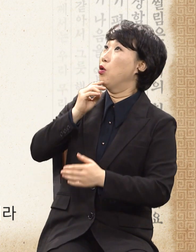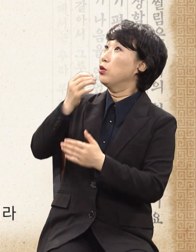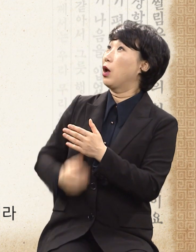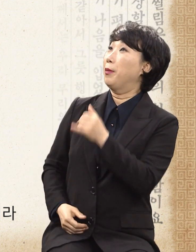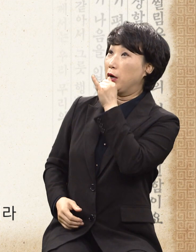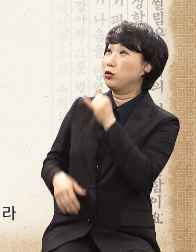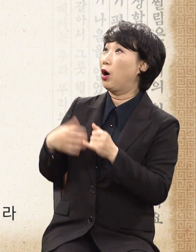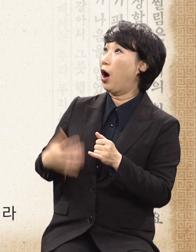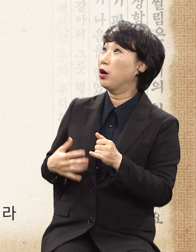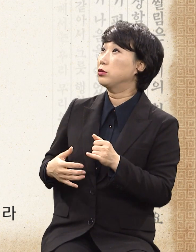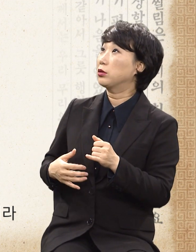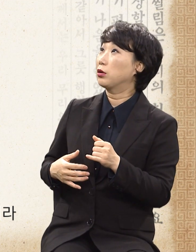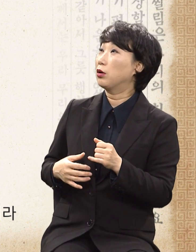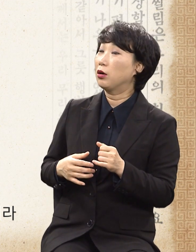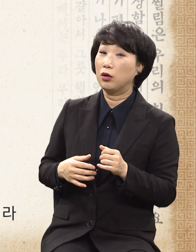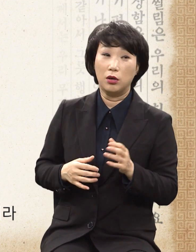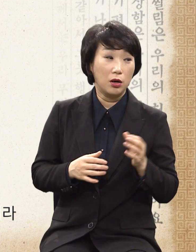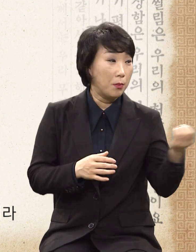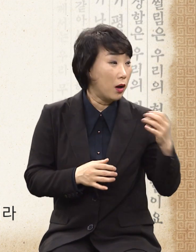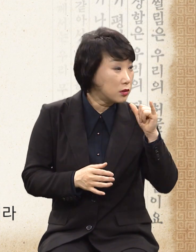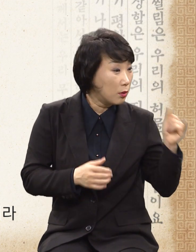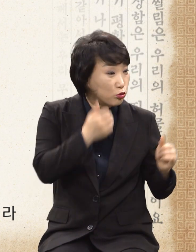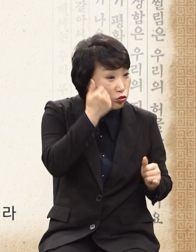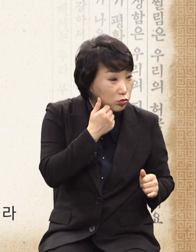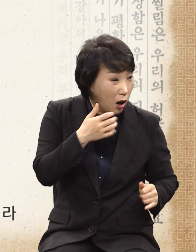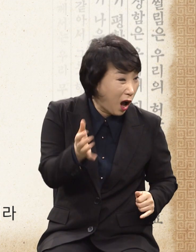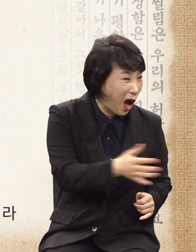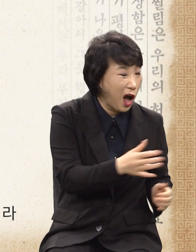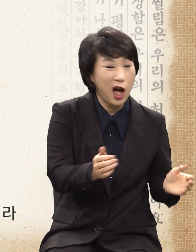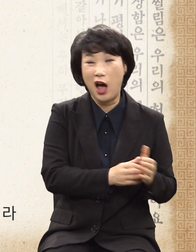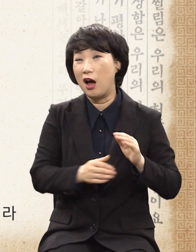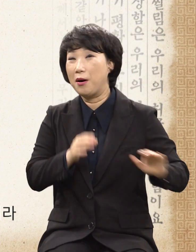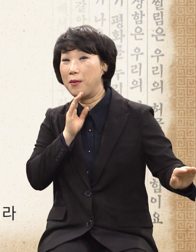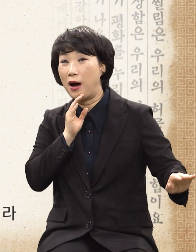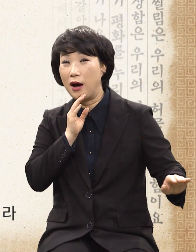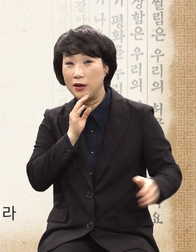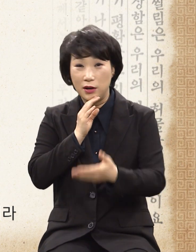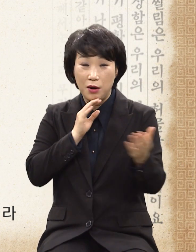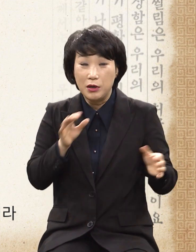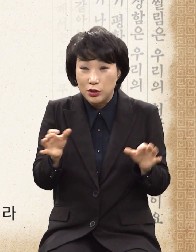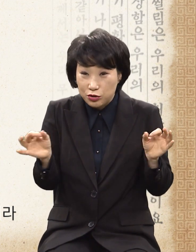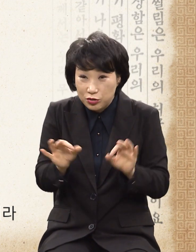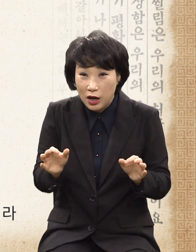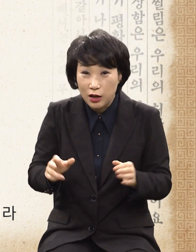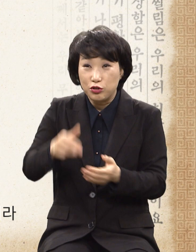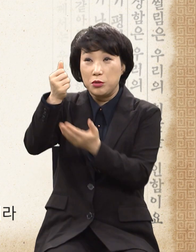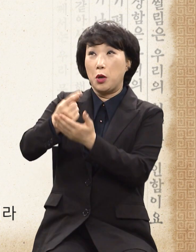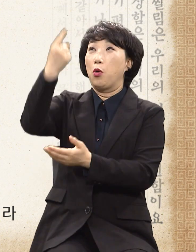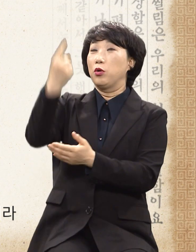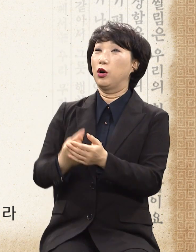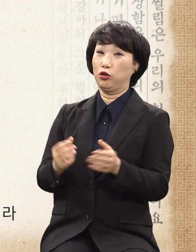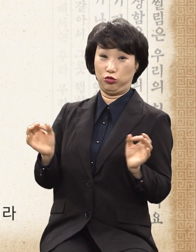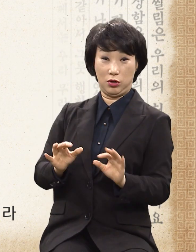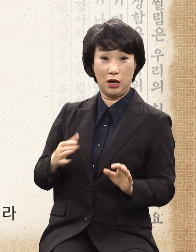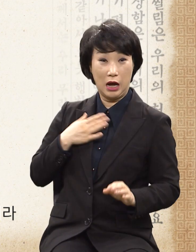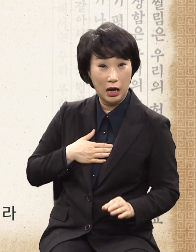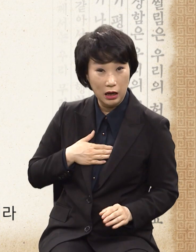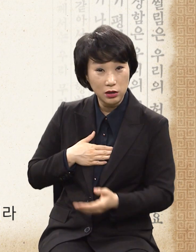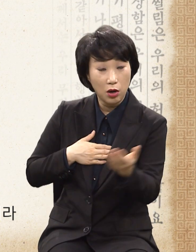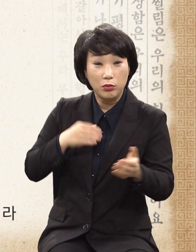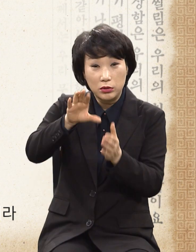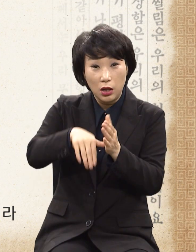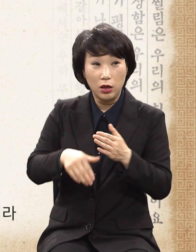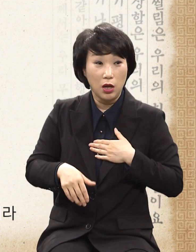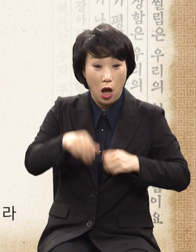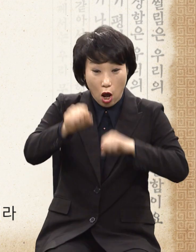남았는데 할 수 있는 사람은 아무도 없어요. 어느 순간인가 불언간에 나타나실 때 그때